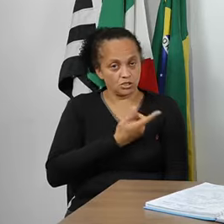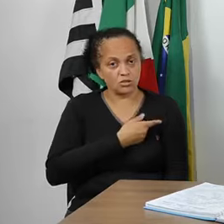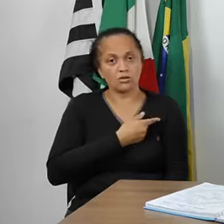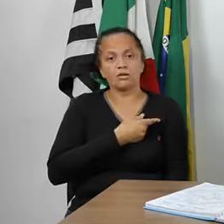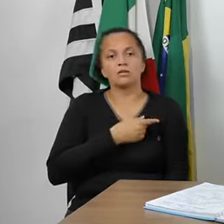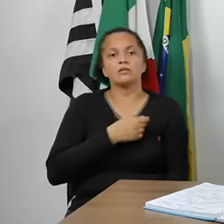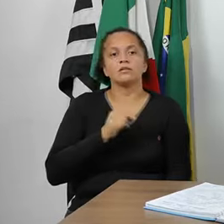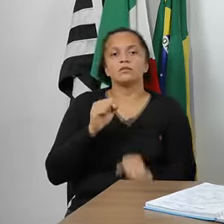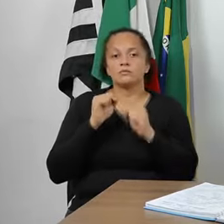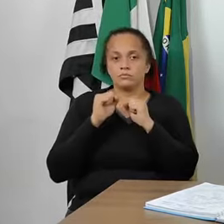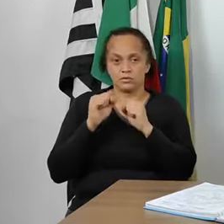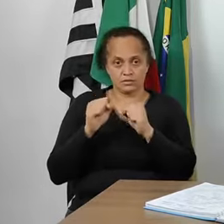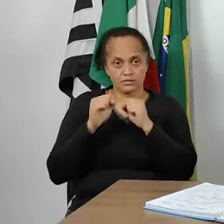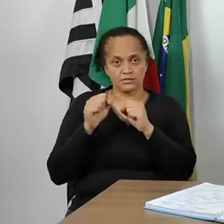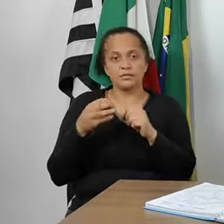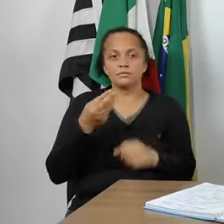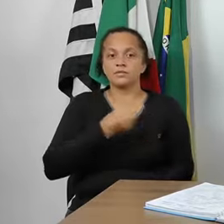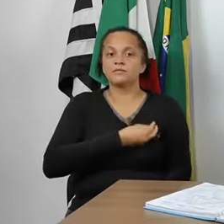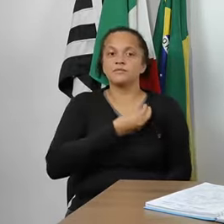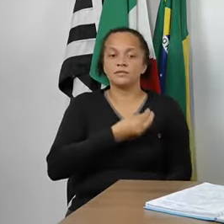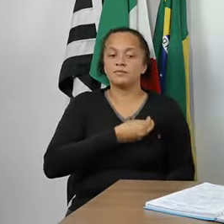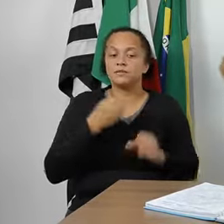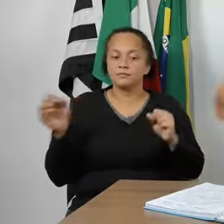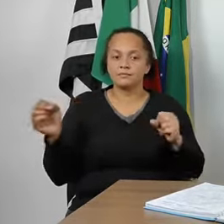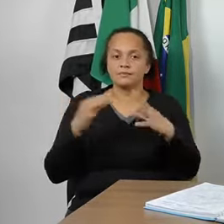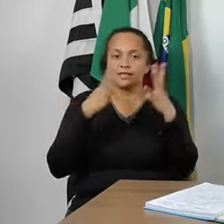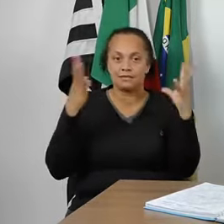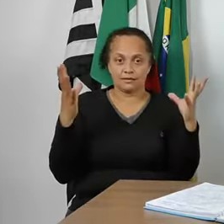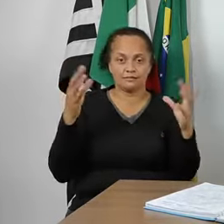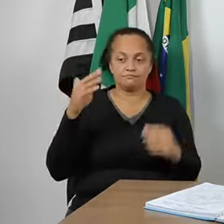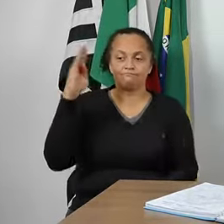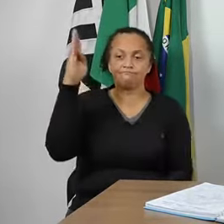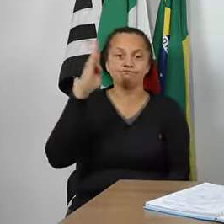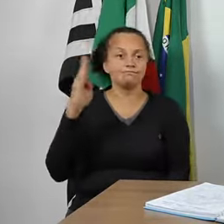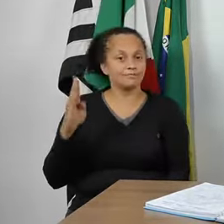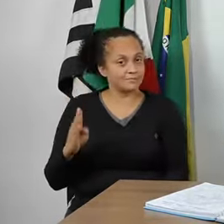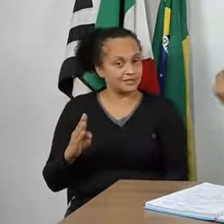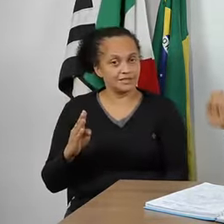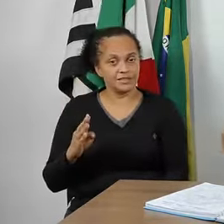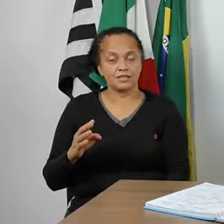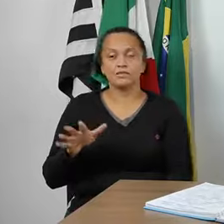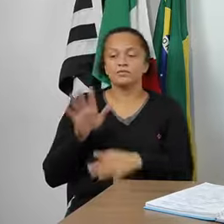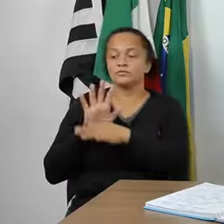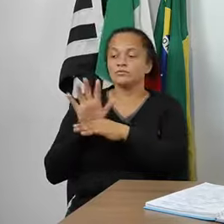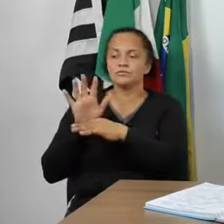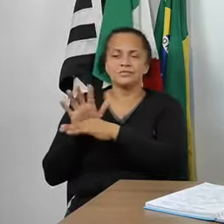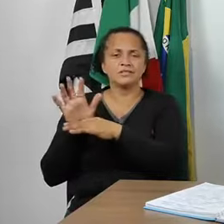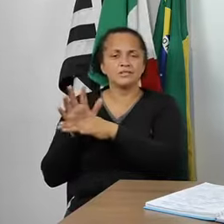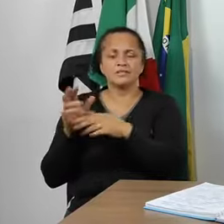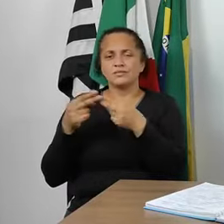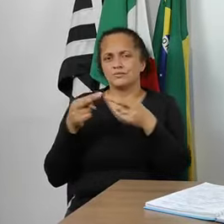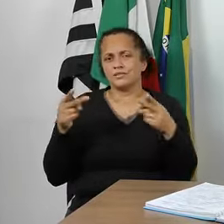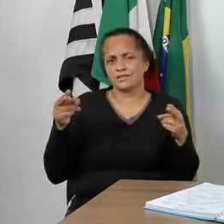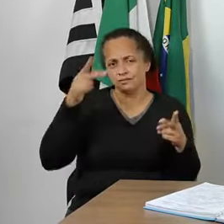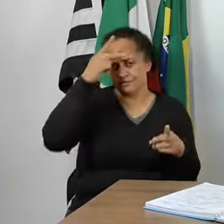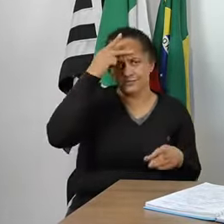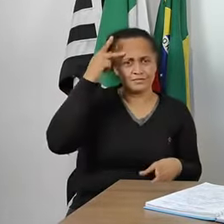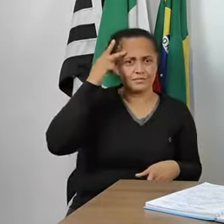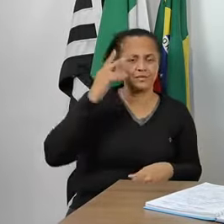atingir também, viver milagres, feitos poderosos na nação, em tantas circunstâncias, em tantas